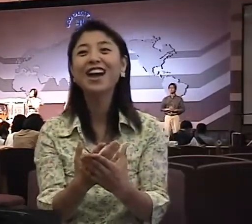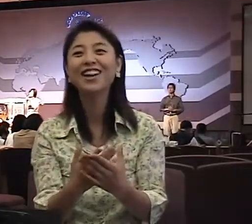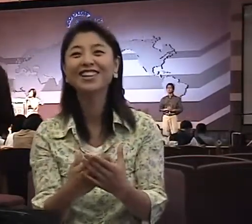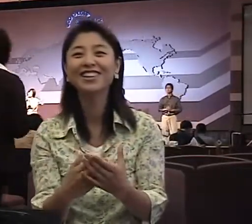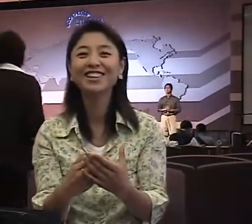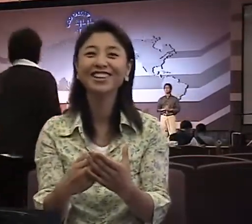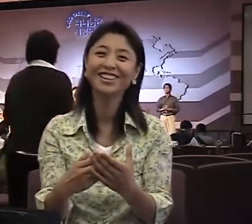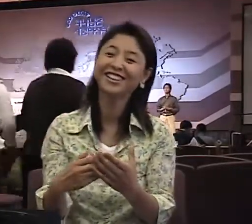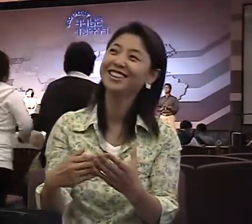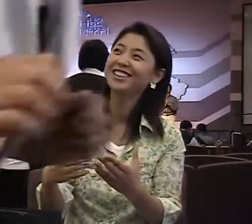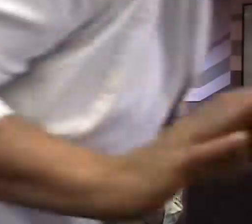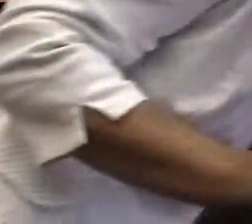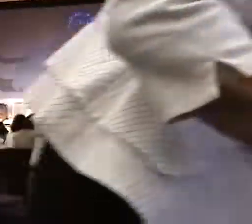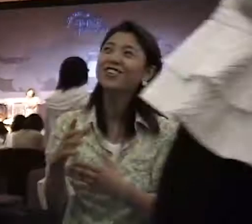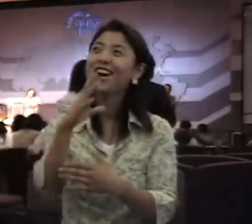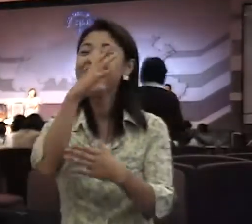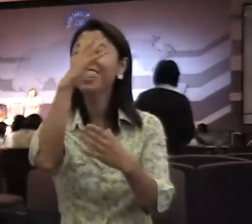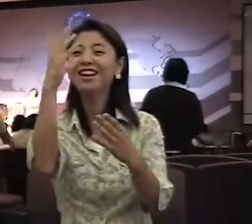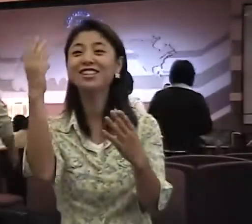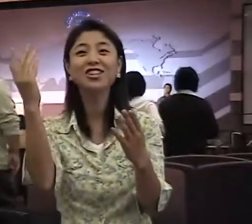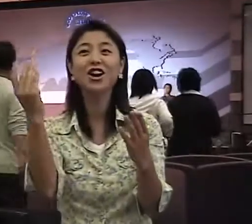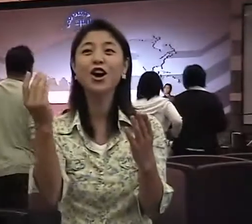주님,